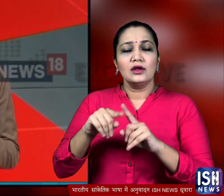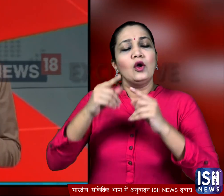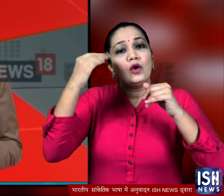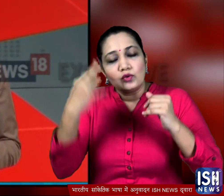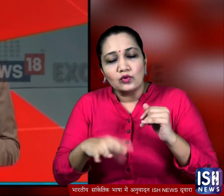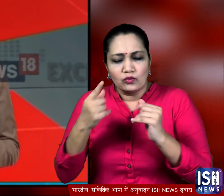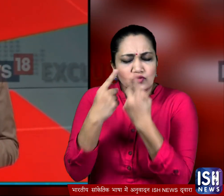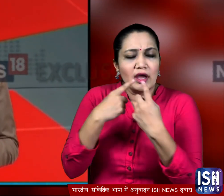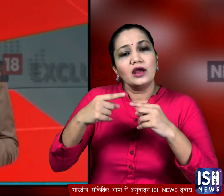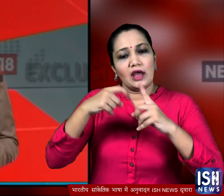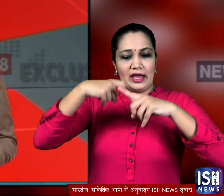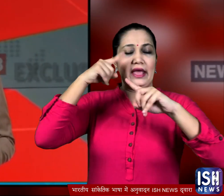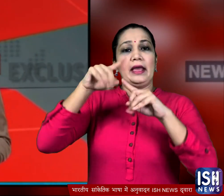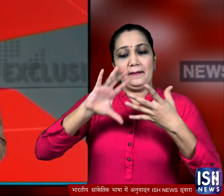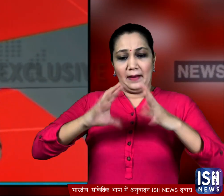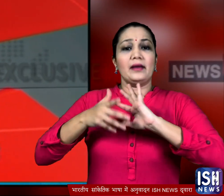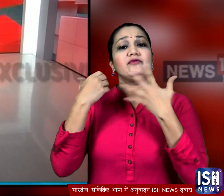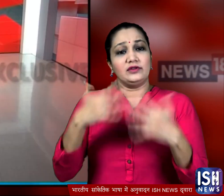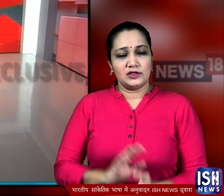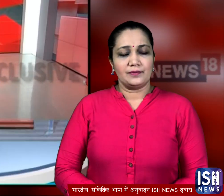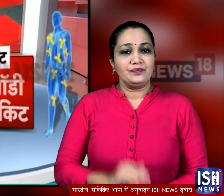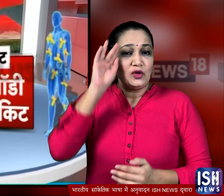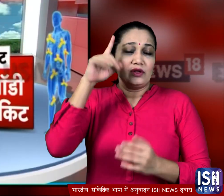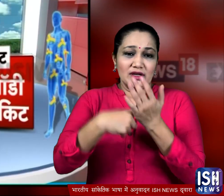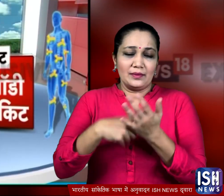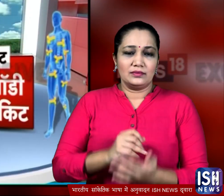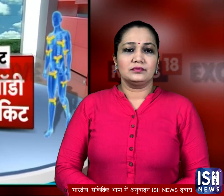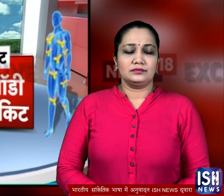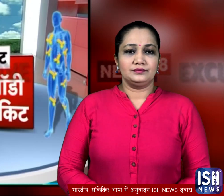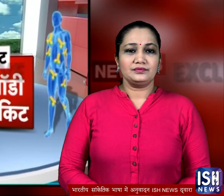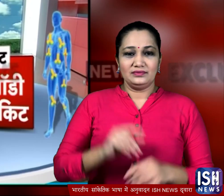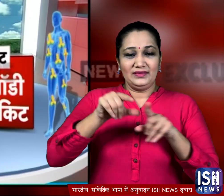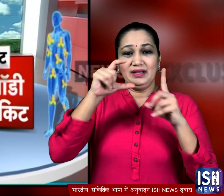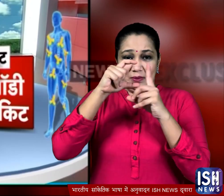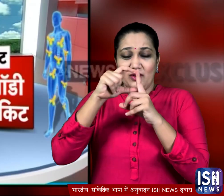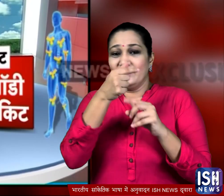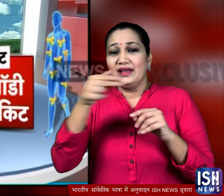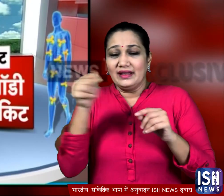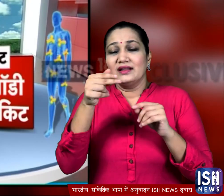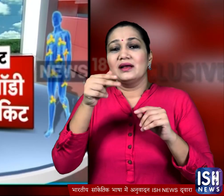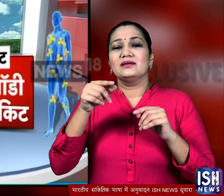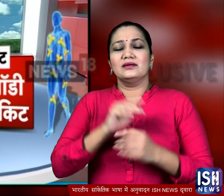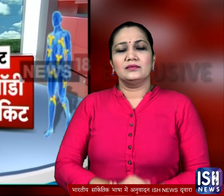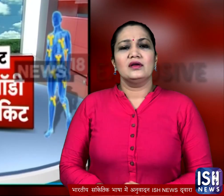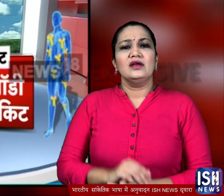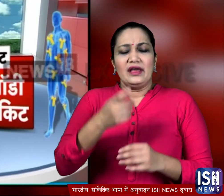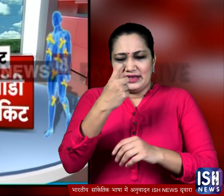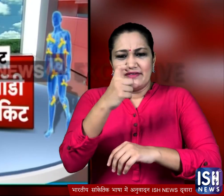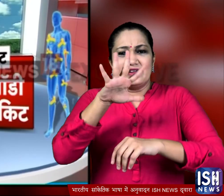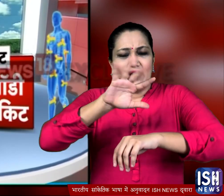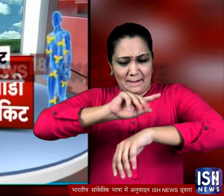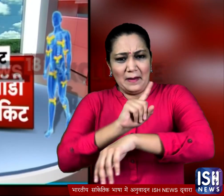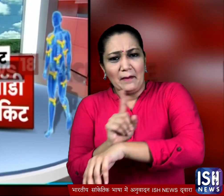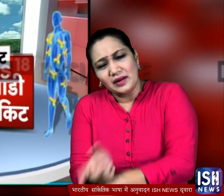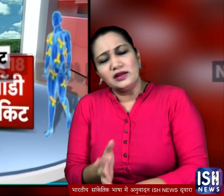तरह की किट तैयार की है। न्यूज़ 18 के संदीप बोल की रिपोर्ट है कि डिप्कोवैन नाम की इस किट से महज 75 मिनट में यह पता